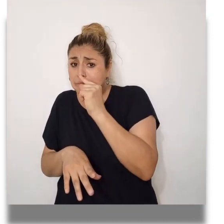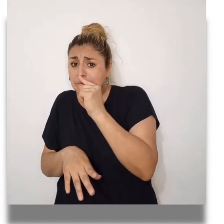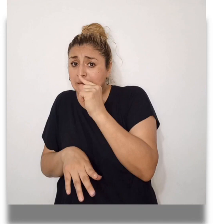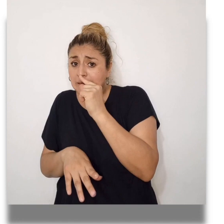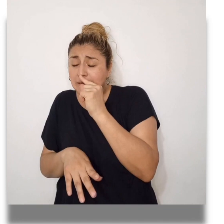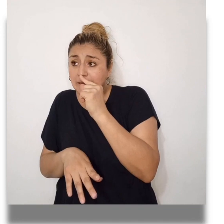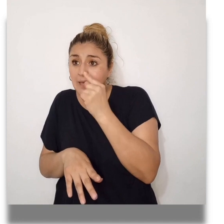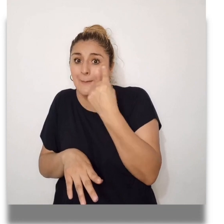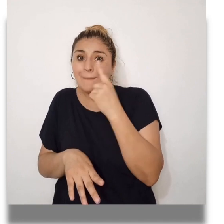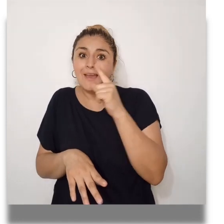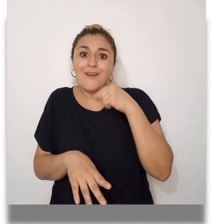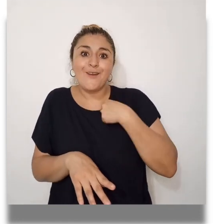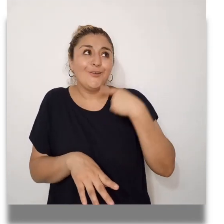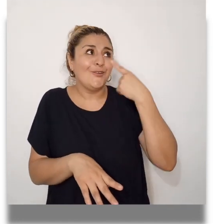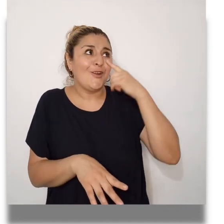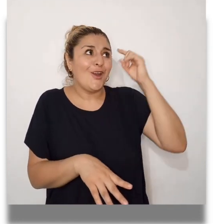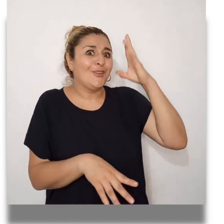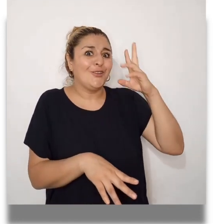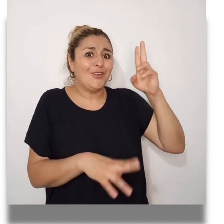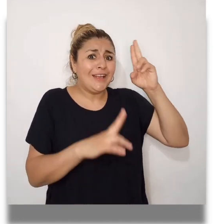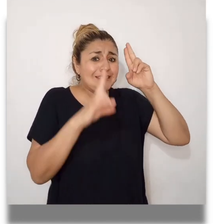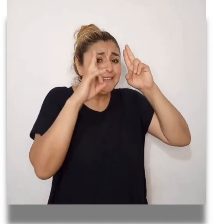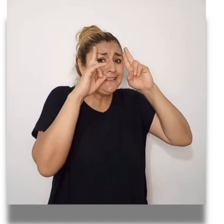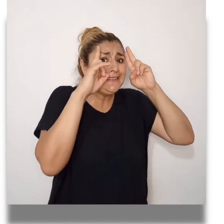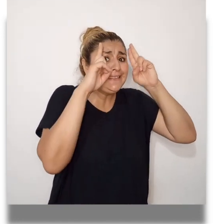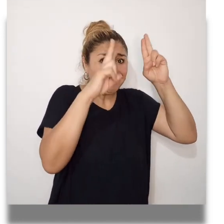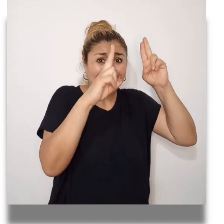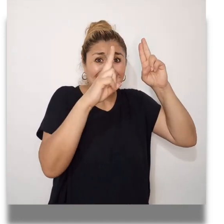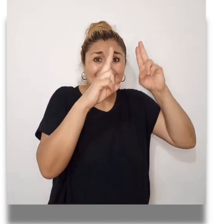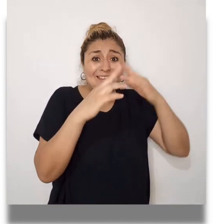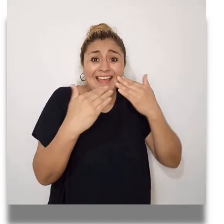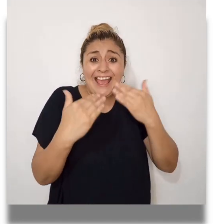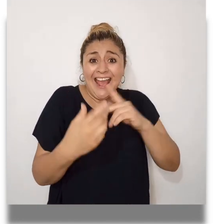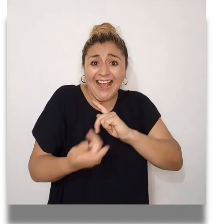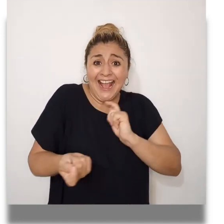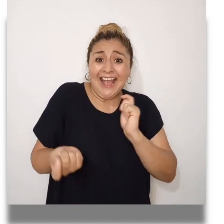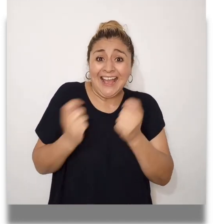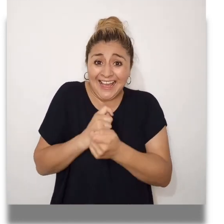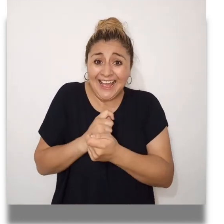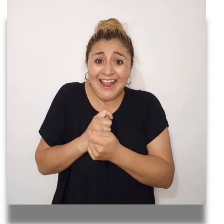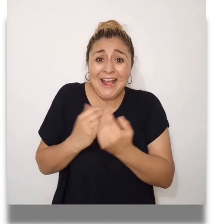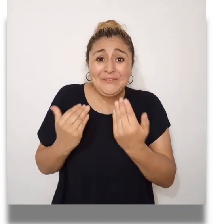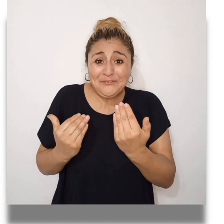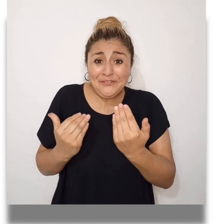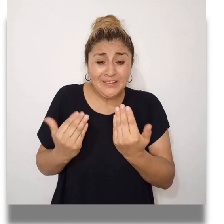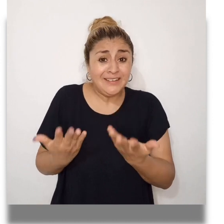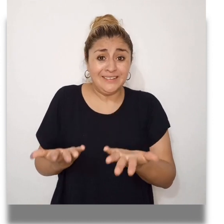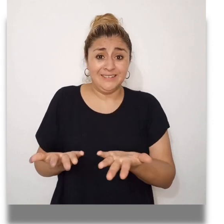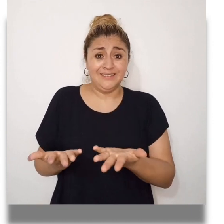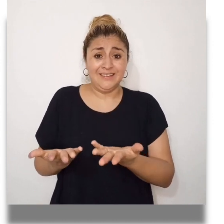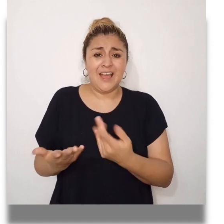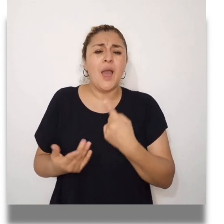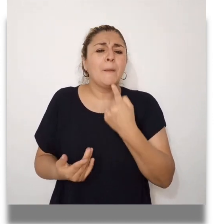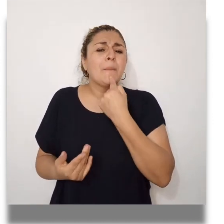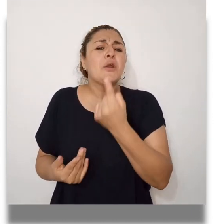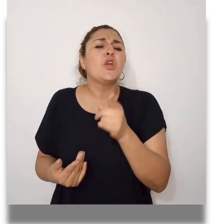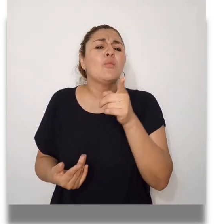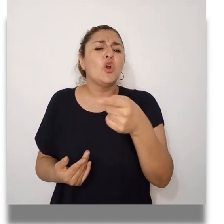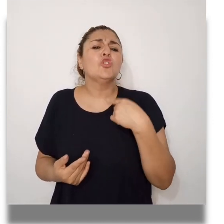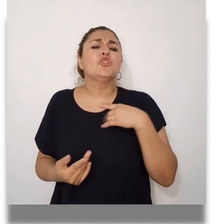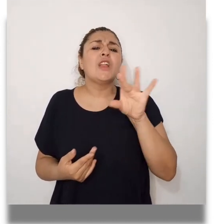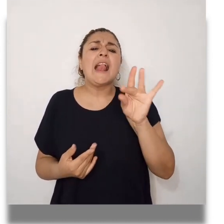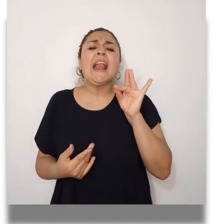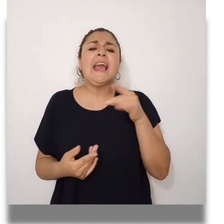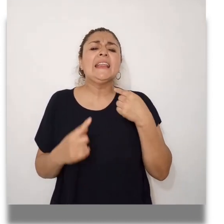Que choisis-tu, la sagesse ou l'ignorance? ¿Qué elegís, la sabiduría o la